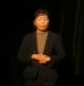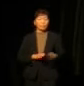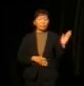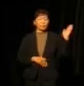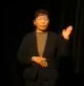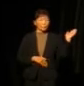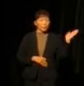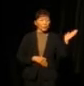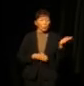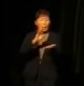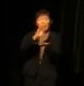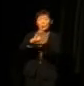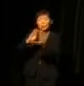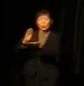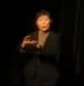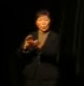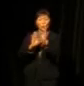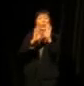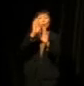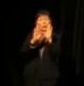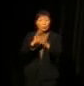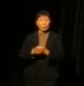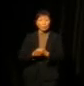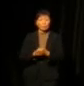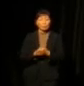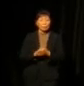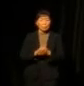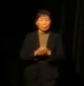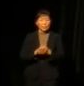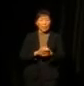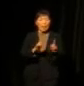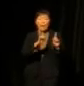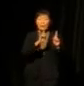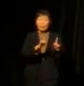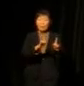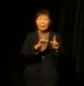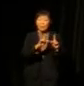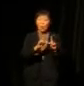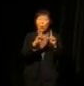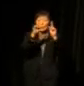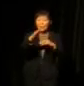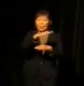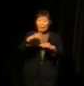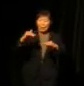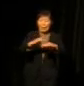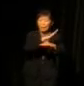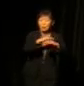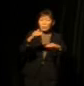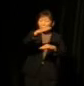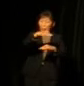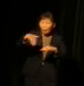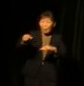これは駐車場の様子です。正面玄関の東側、海側にある職員用の駐車場です